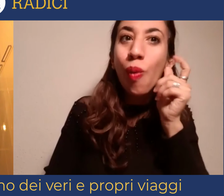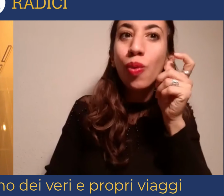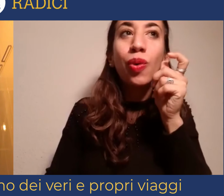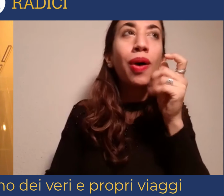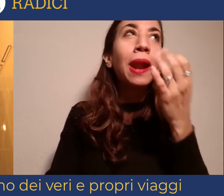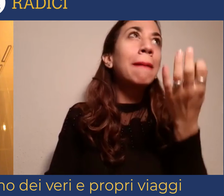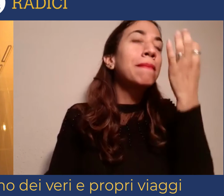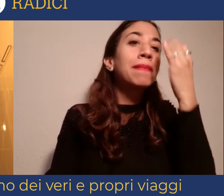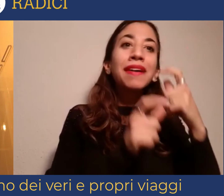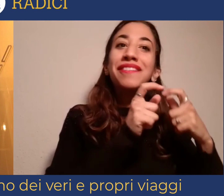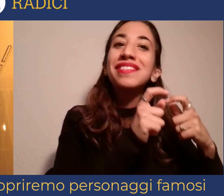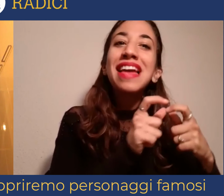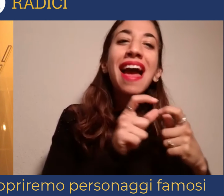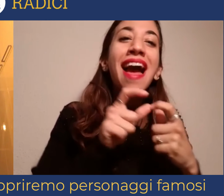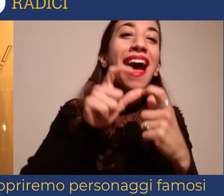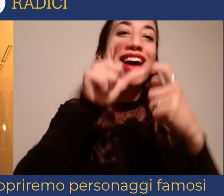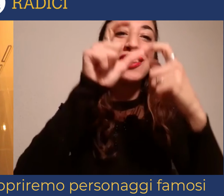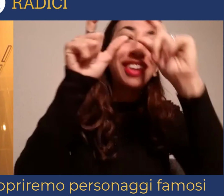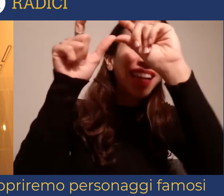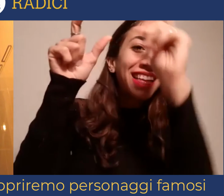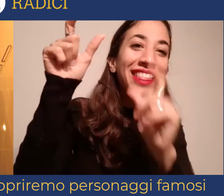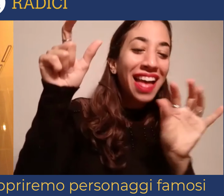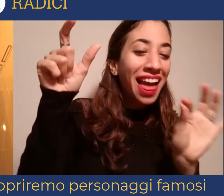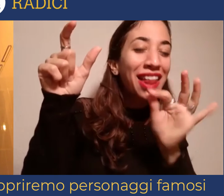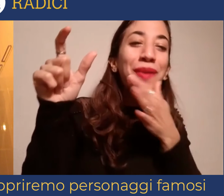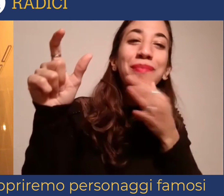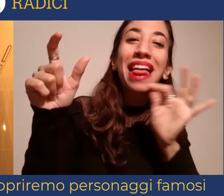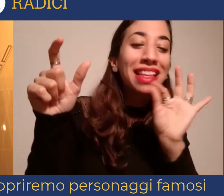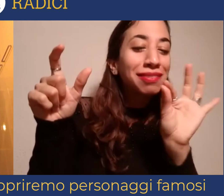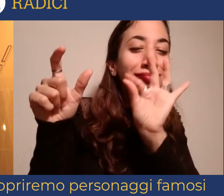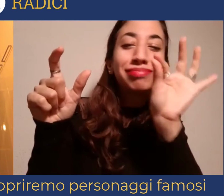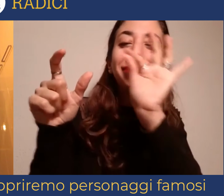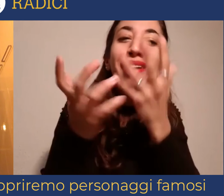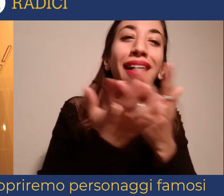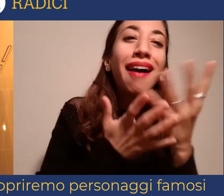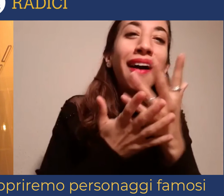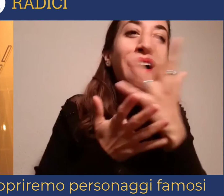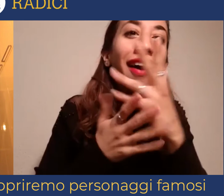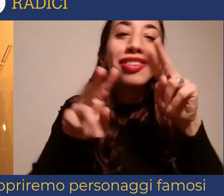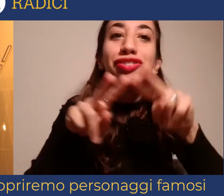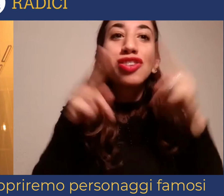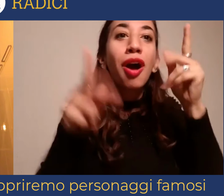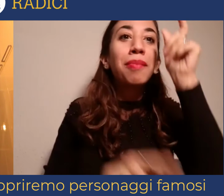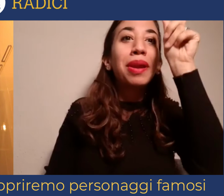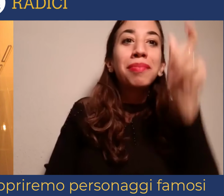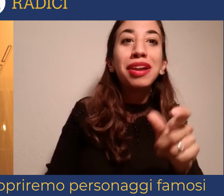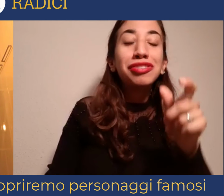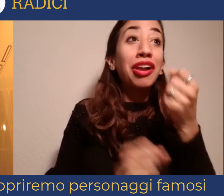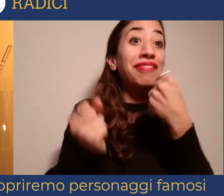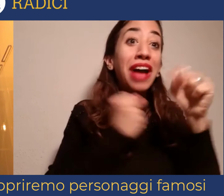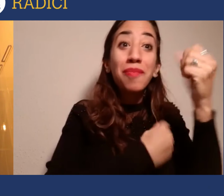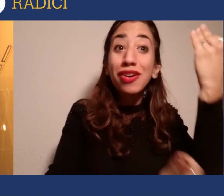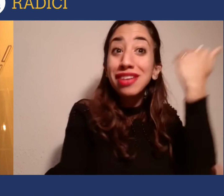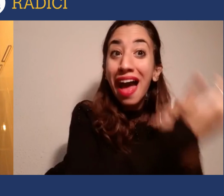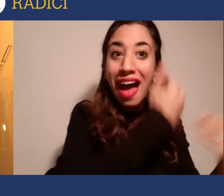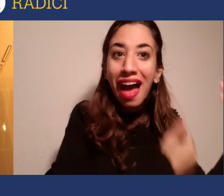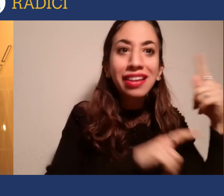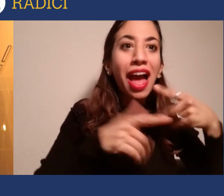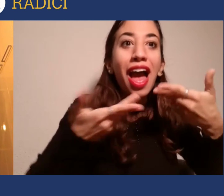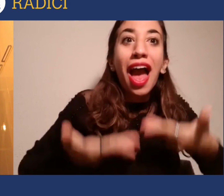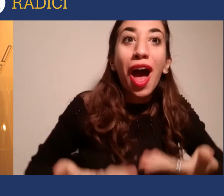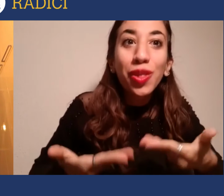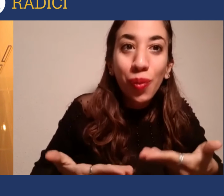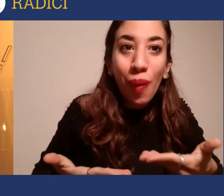all'interno del nostro bellissimo paese e scopriremo personaggi famosi dell'antichità e anche odierni,